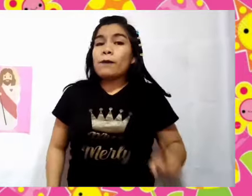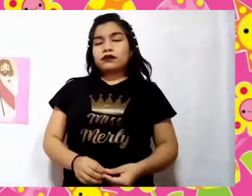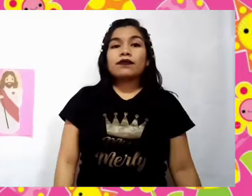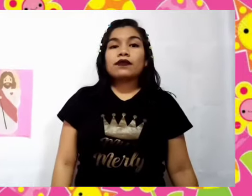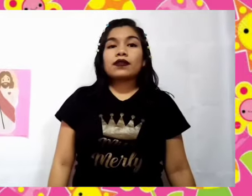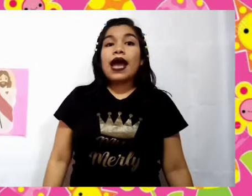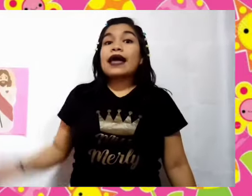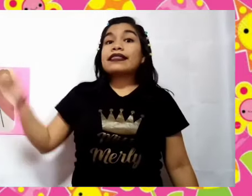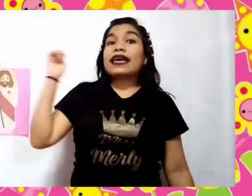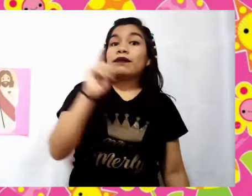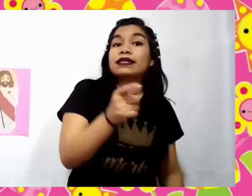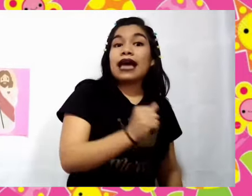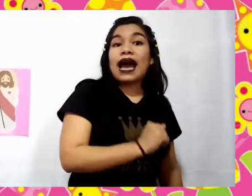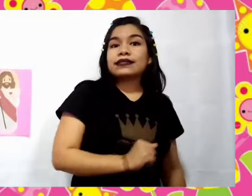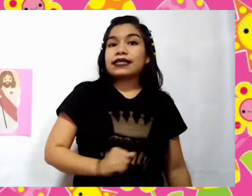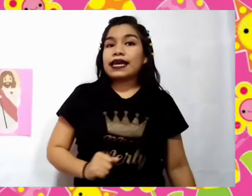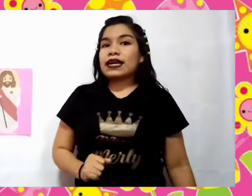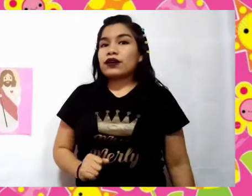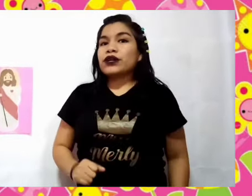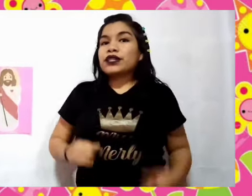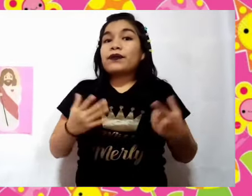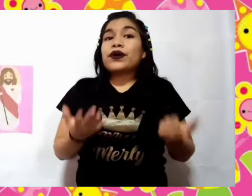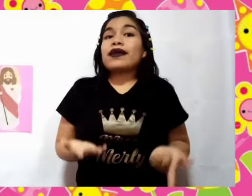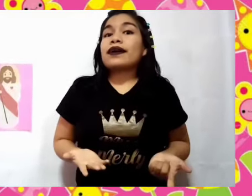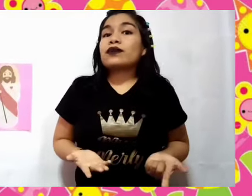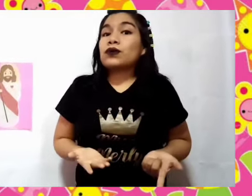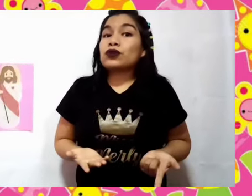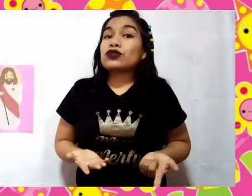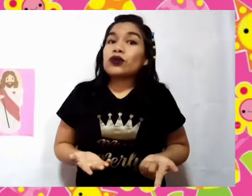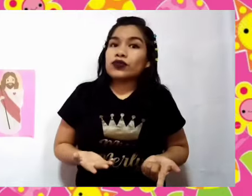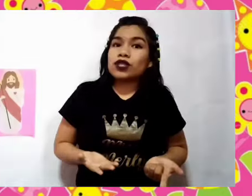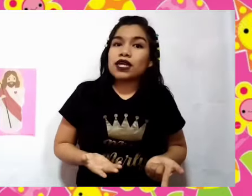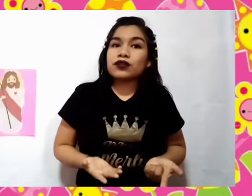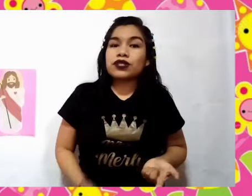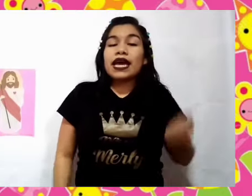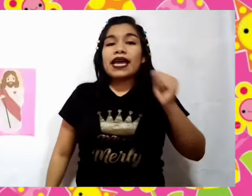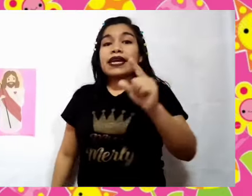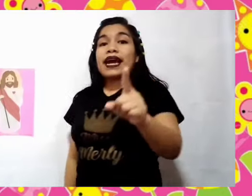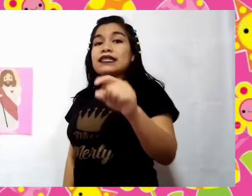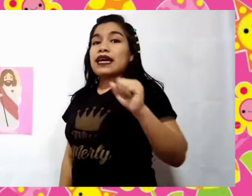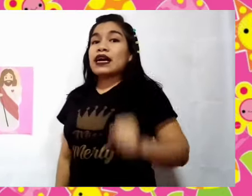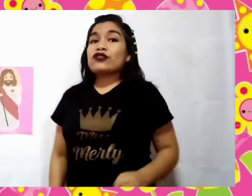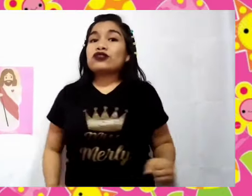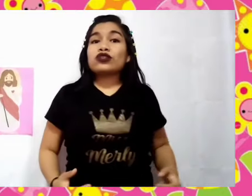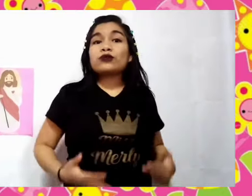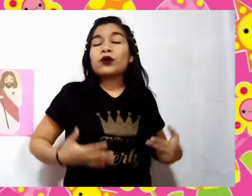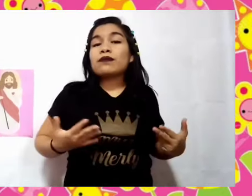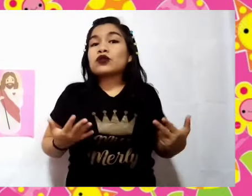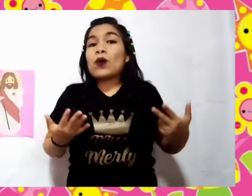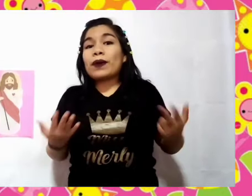haciendo. Debes hacerlo. Te voy a dar unos consejos. En casa, nosotros